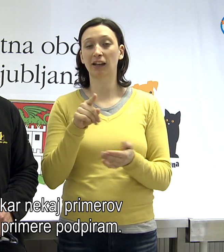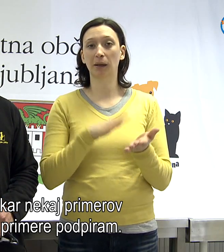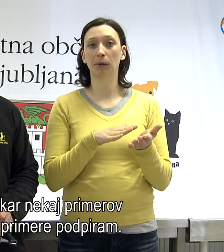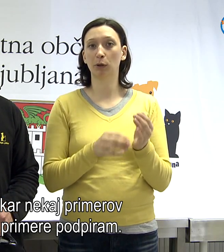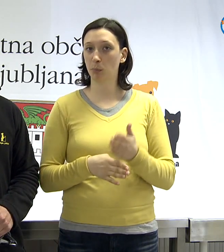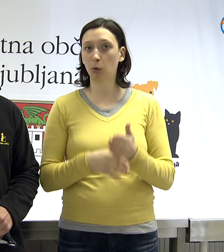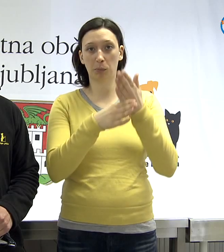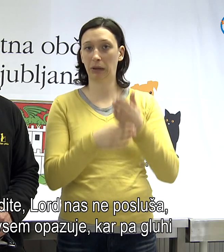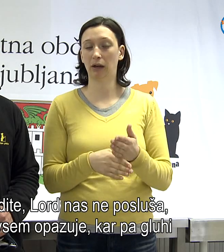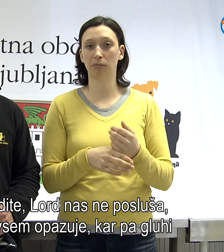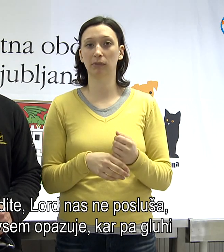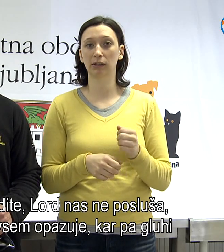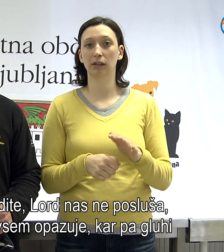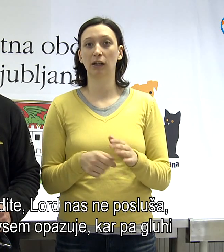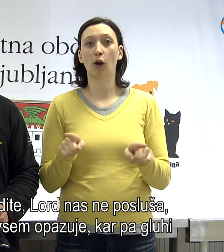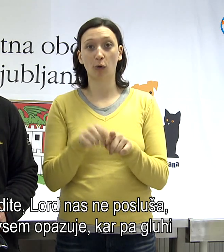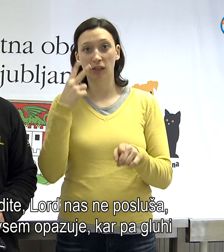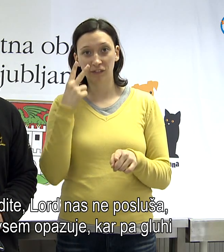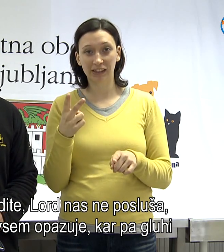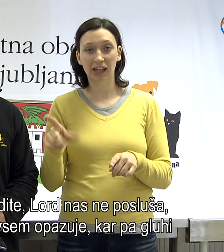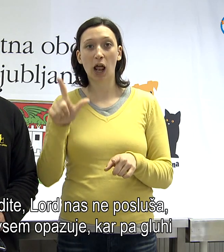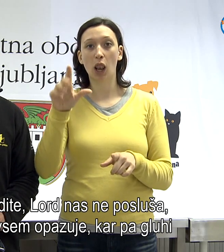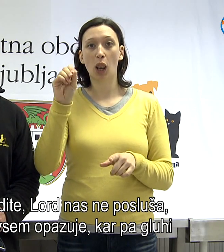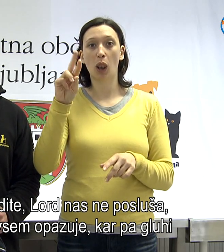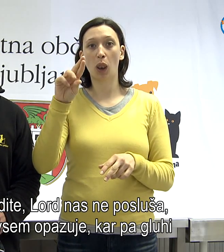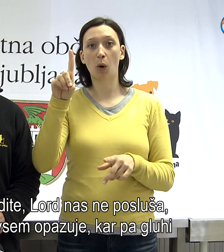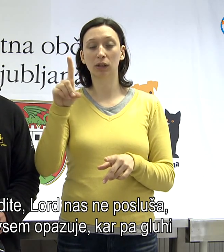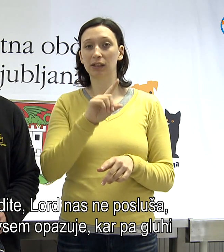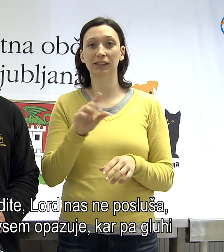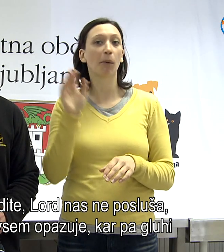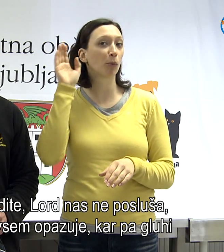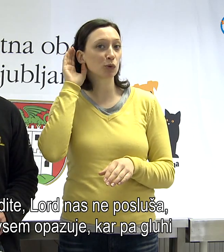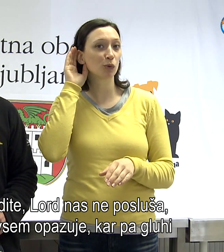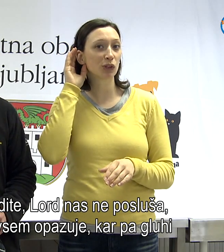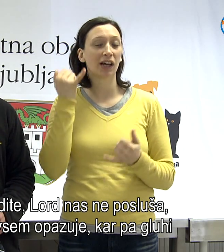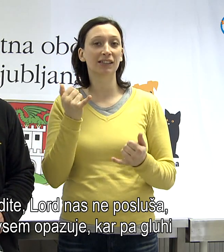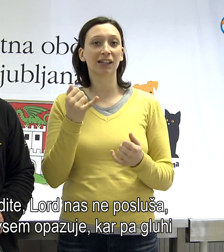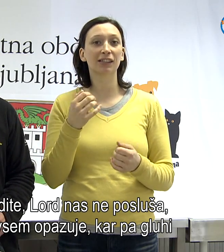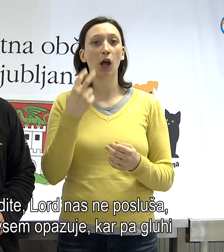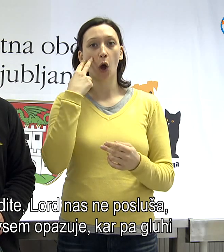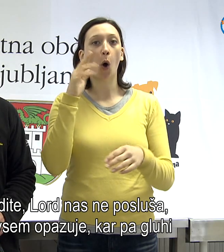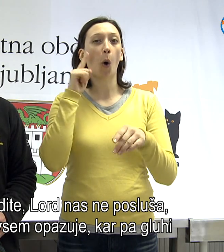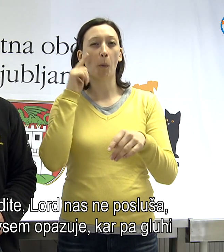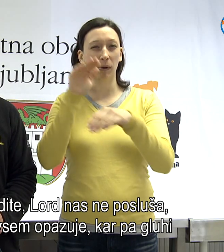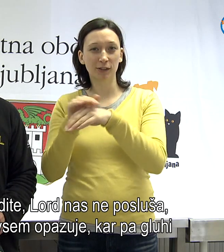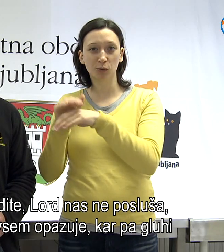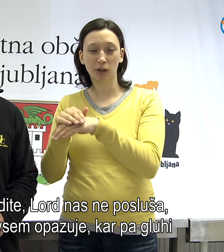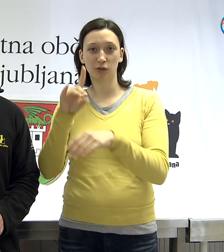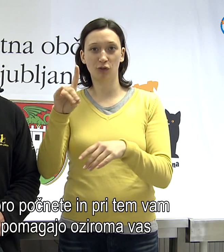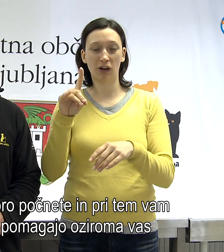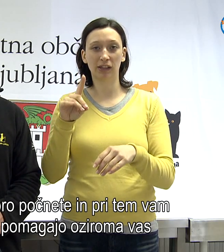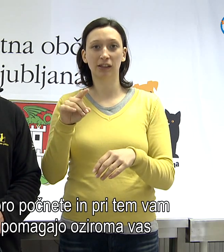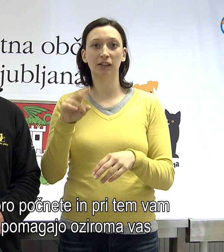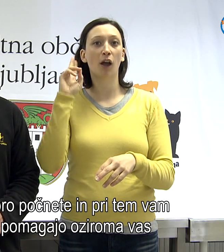primere podpiram. Namreč, kot vidite, Lord nas ne posluša, Lord nas predvsem opazuje, kar pa seveda